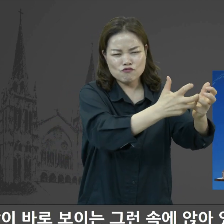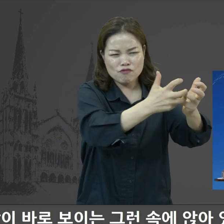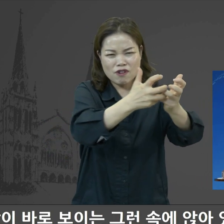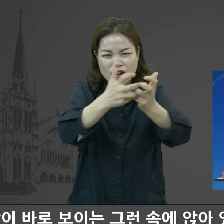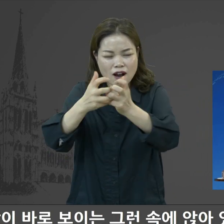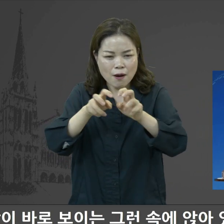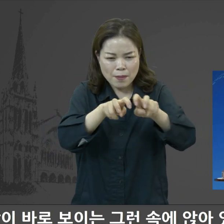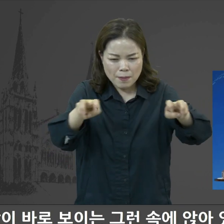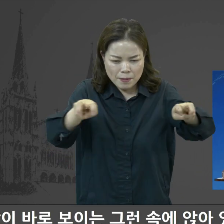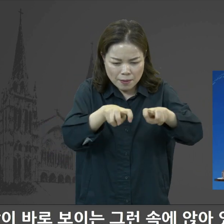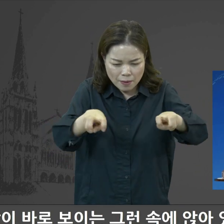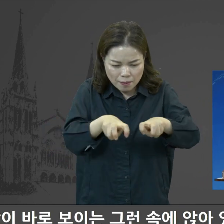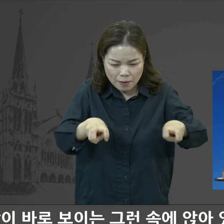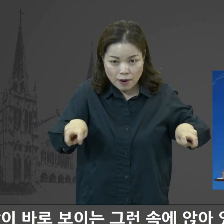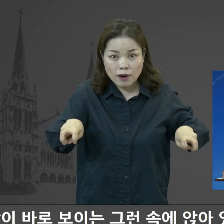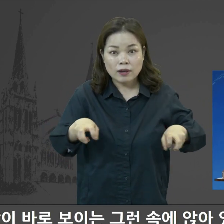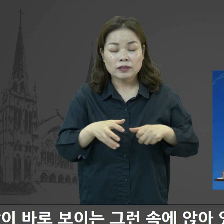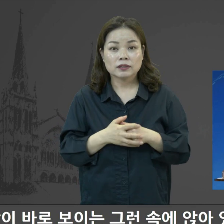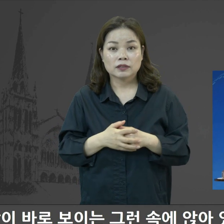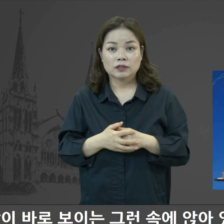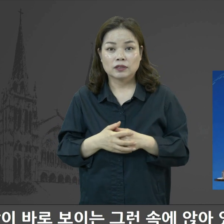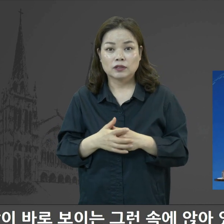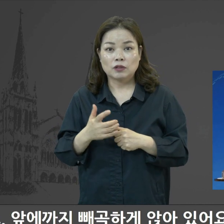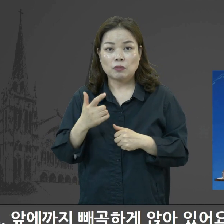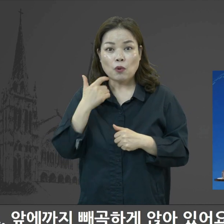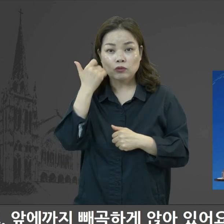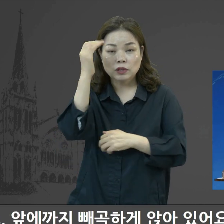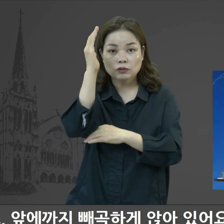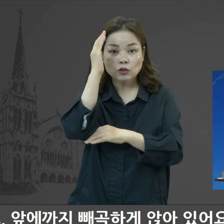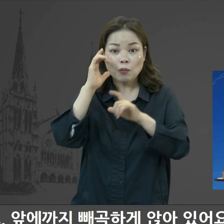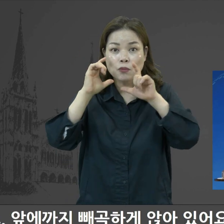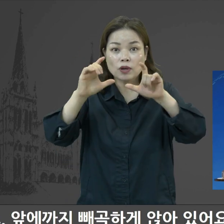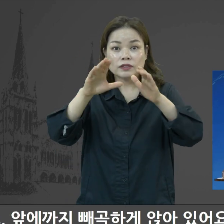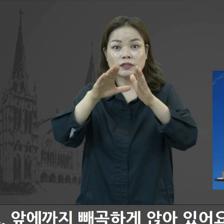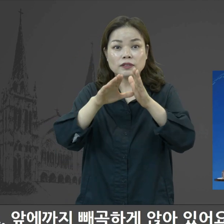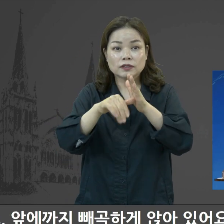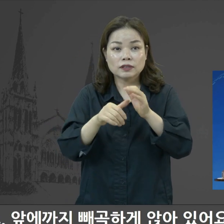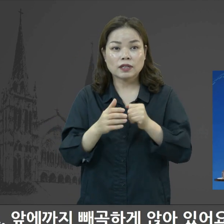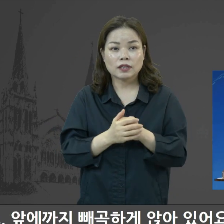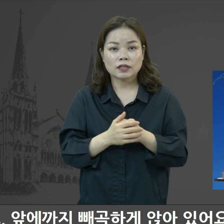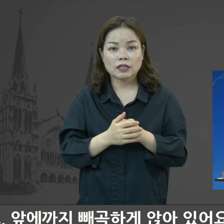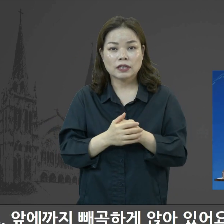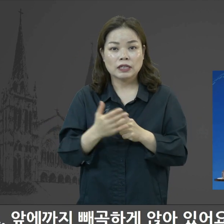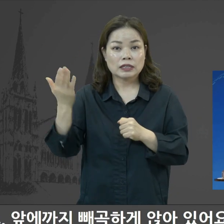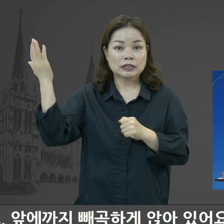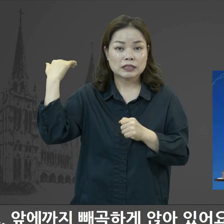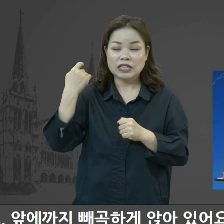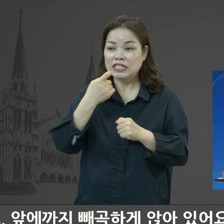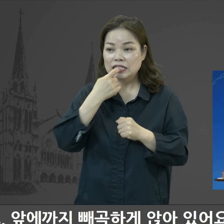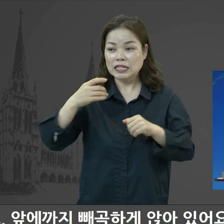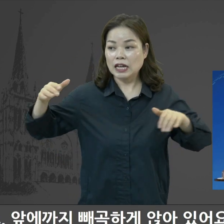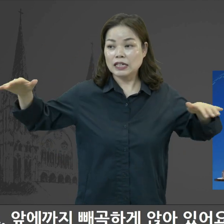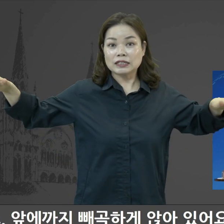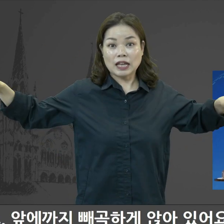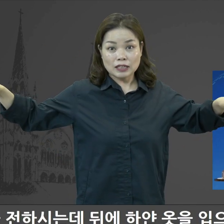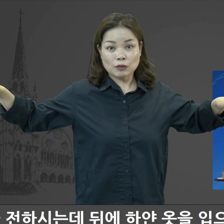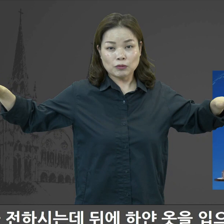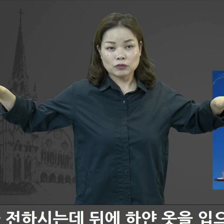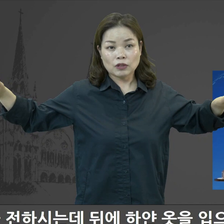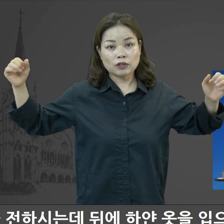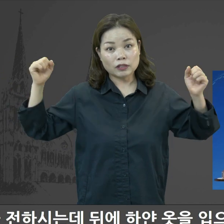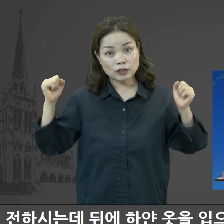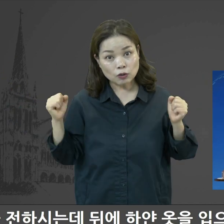있어요. 그런데 목사님이 이렇게 말씀을 전하시는데 뒤에 하얀 옷을 입으신 분이 이렇게 하고 계시는